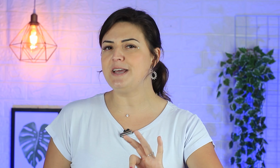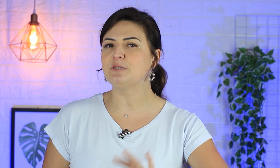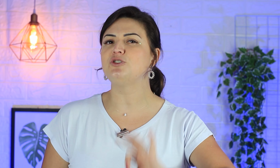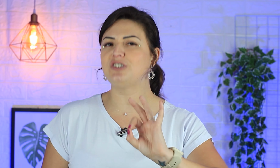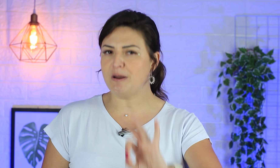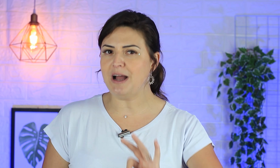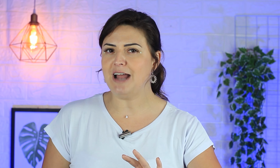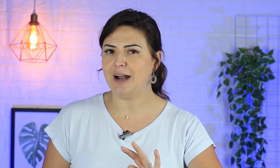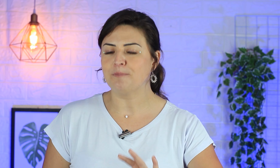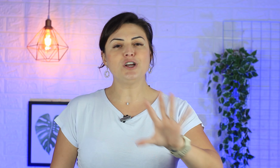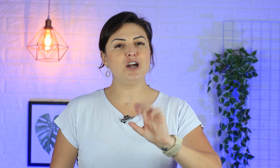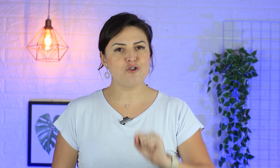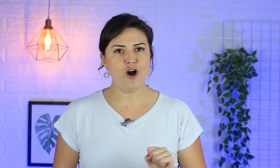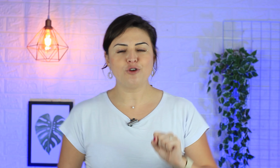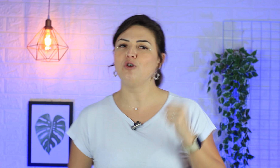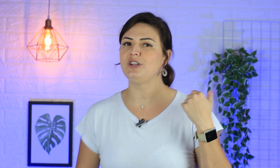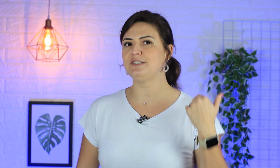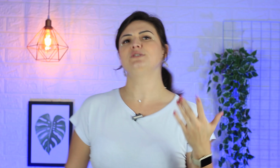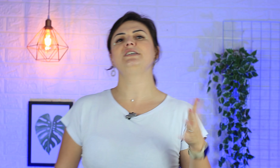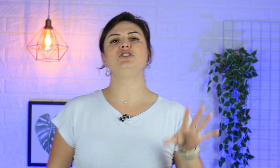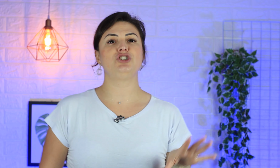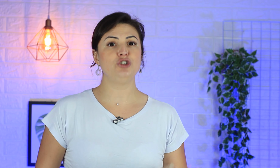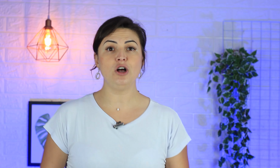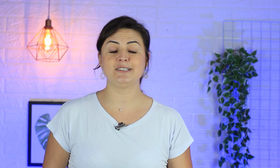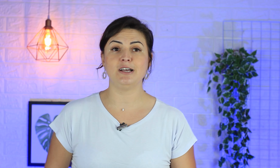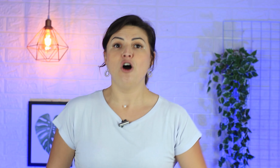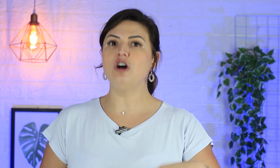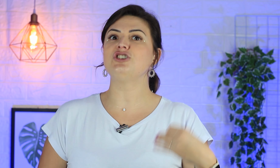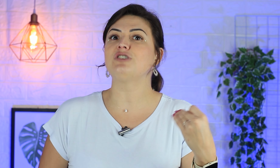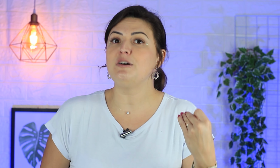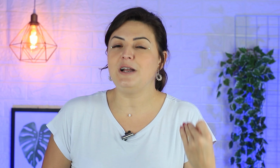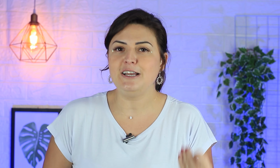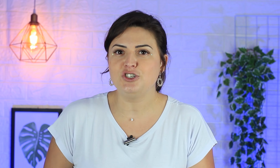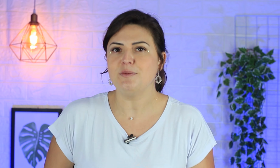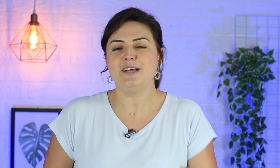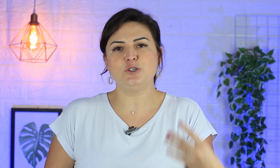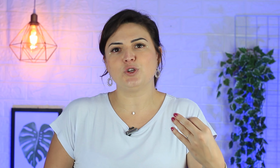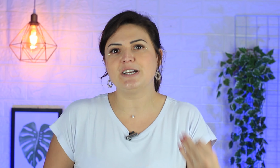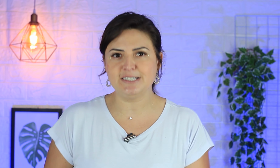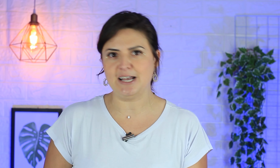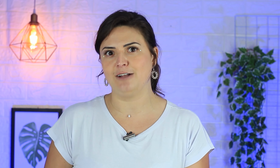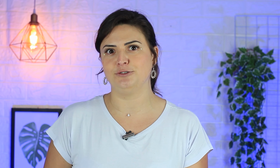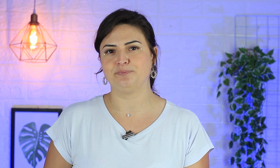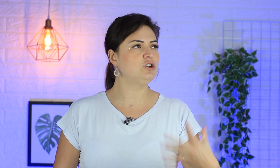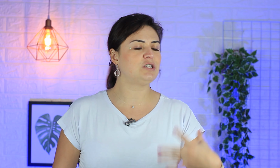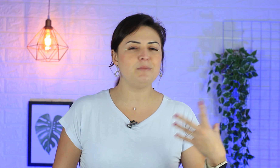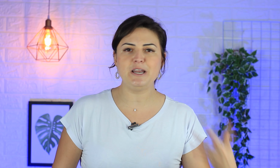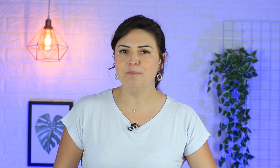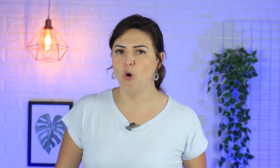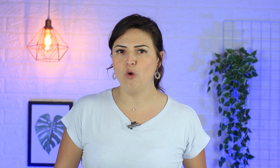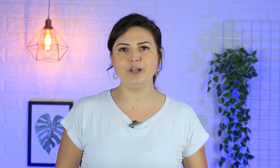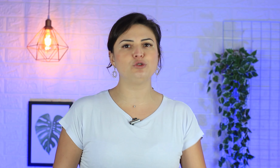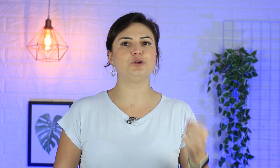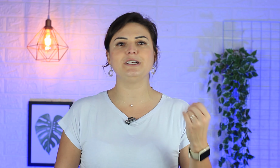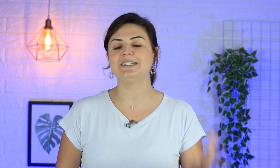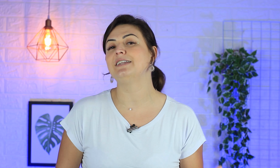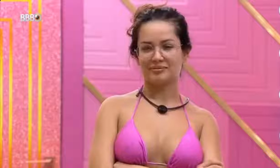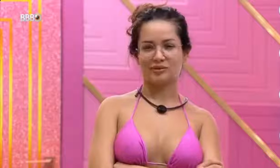o mesmo de trabalhar. Só que agora o contexto é o seguinte, nossa, hoje eu trabalhei demais e eu tô cansado. Hoje eu trabalhei muito, tô cansada. Tô